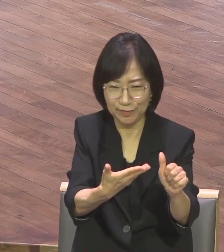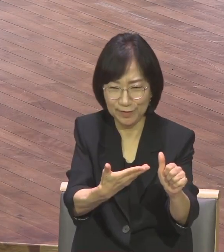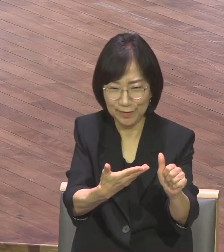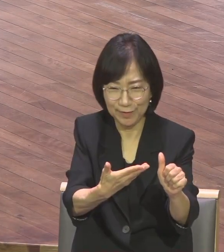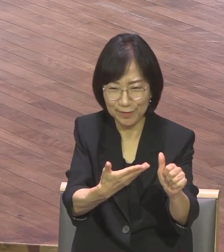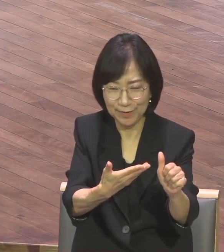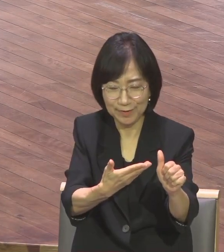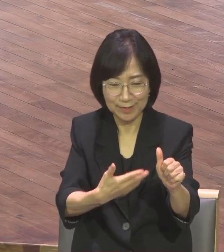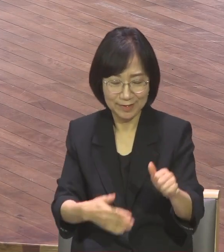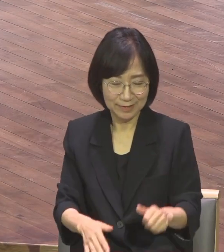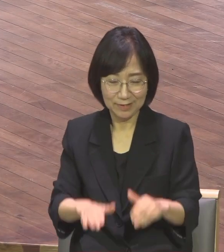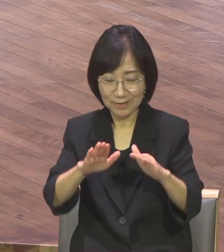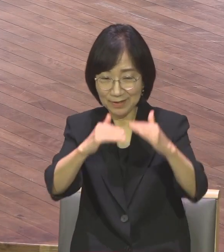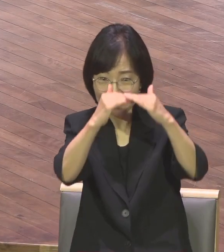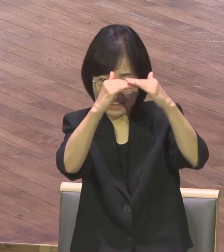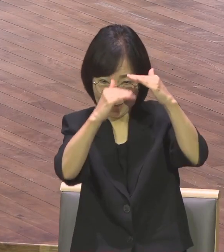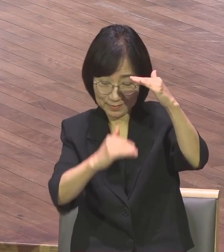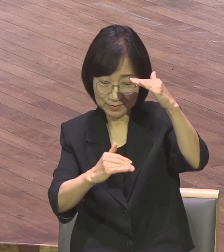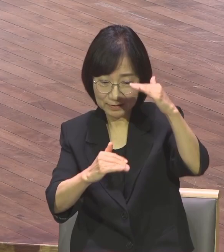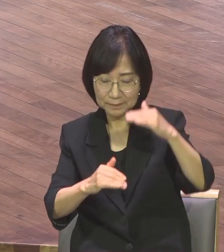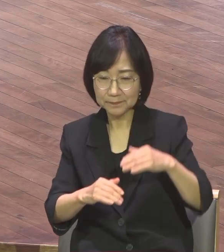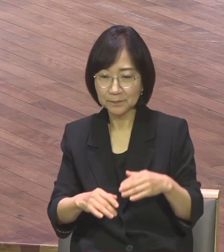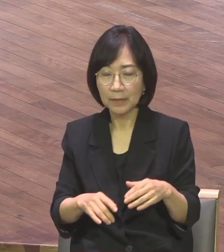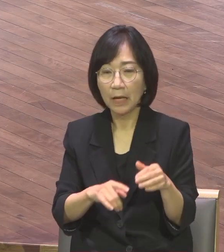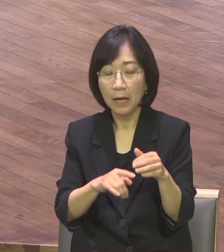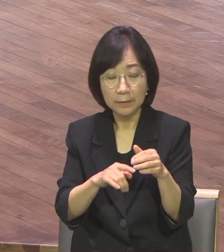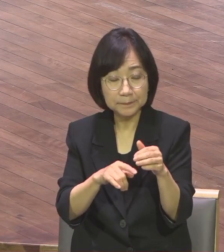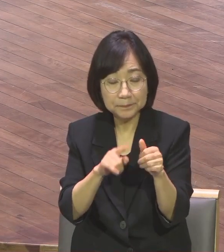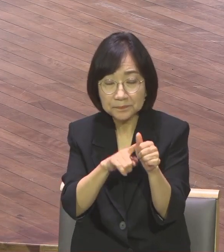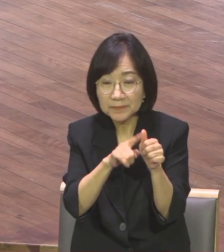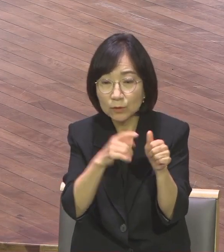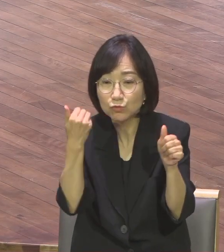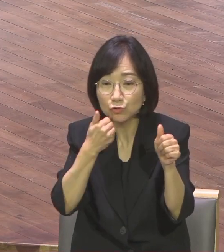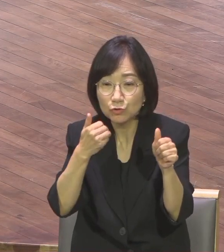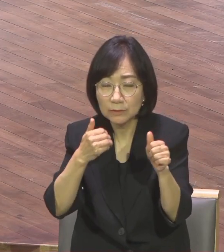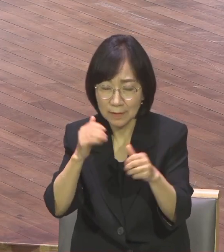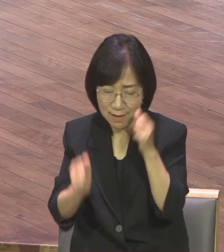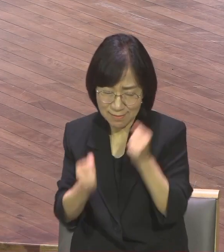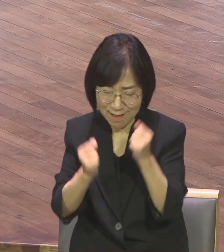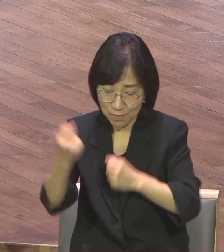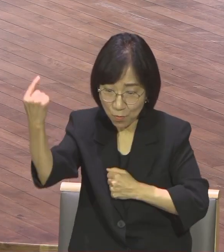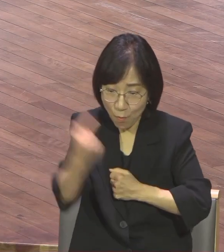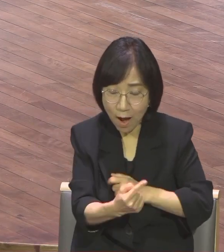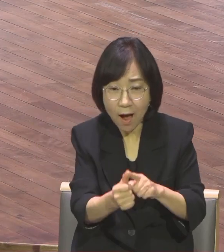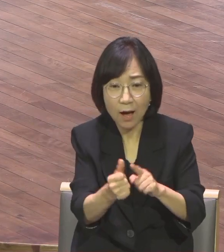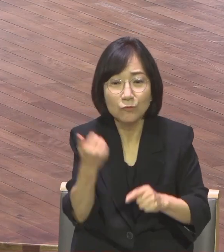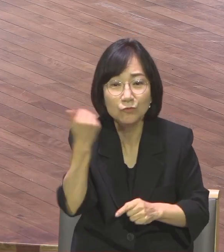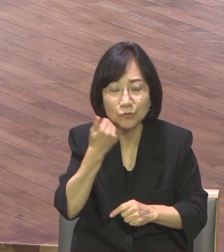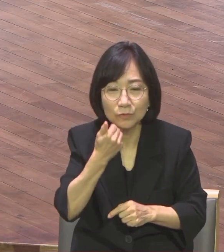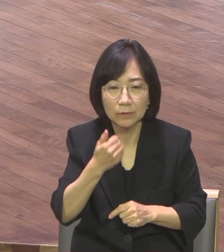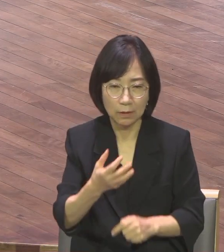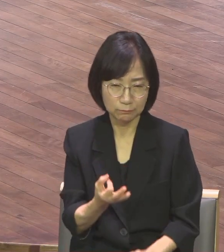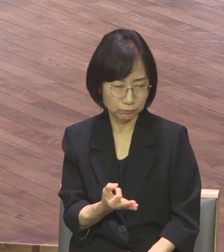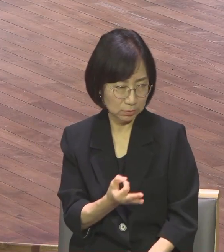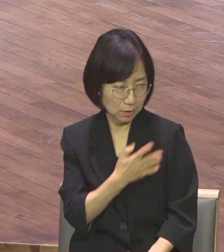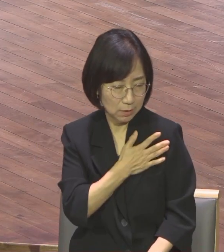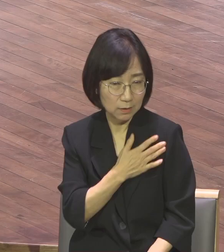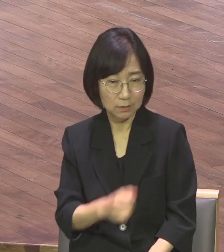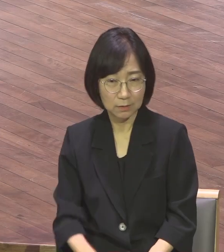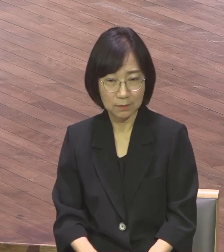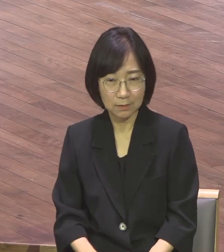딱 본문 내용을 보면요, 이 사람은 재물이 많은 사람이었다. 그리고 마태복음 19장에 보면